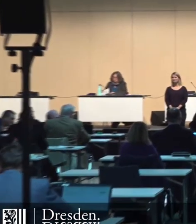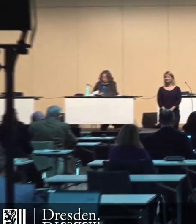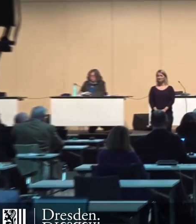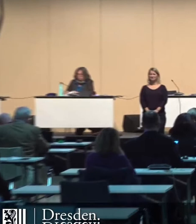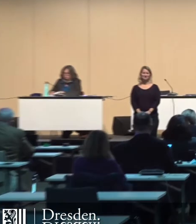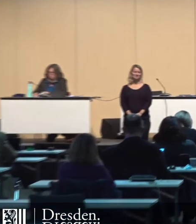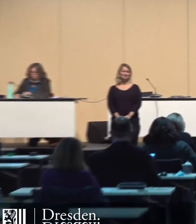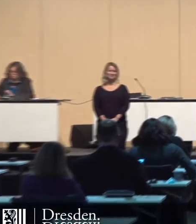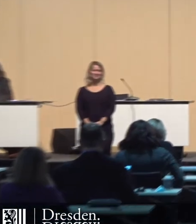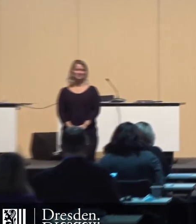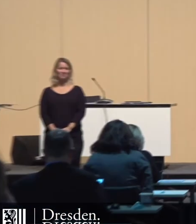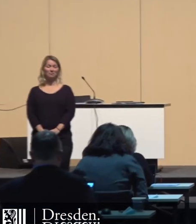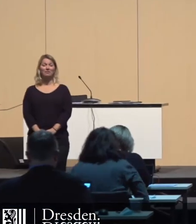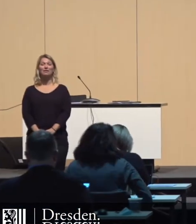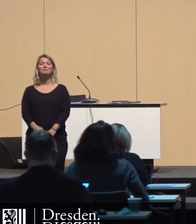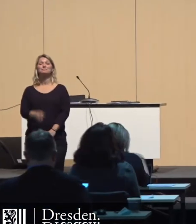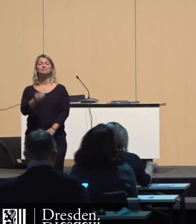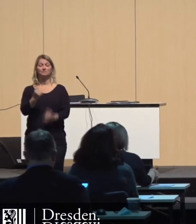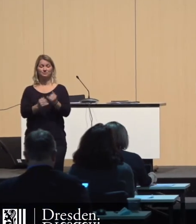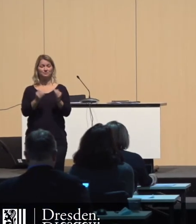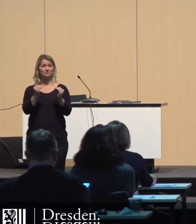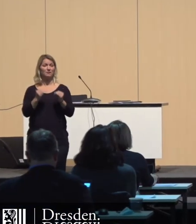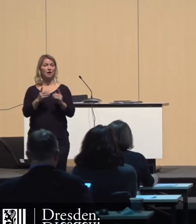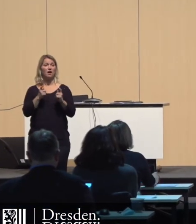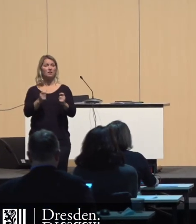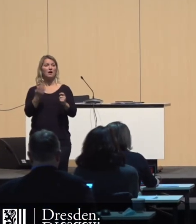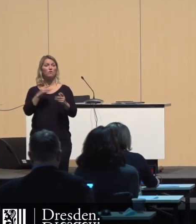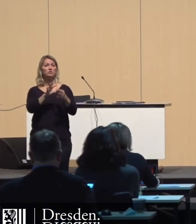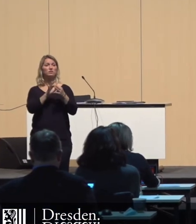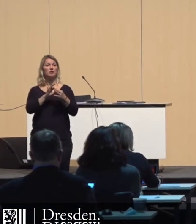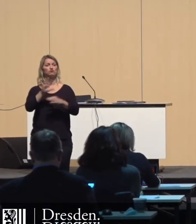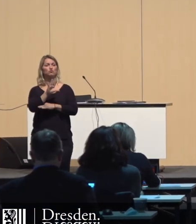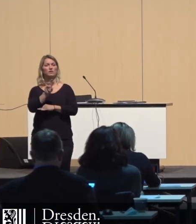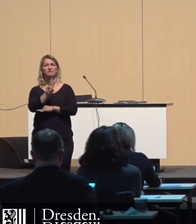noch den Antrag von Herrn Schulte-Wissermann,